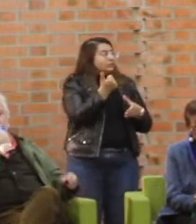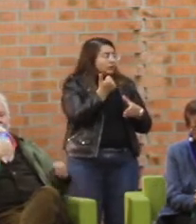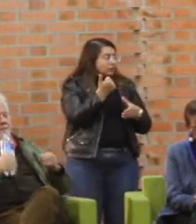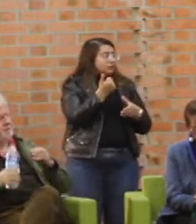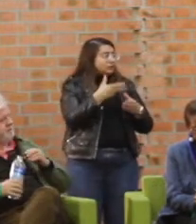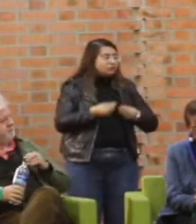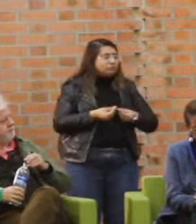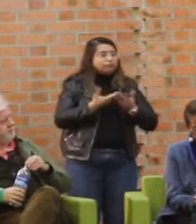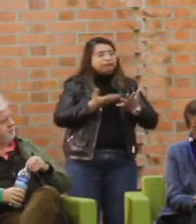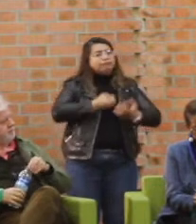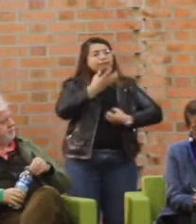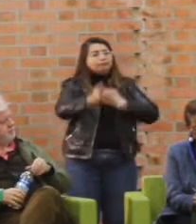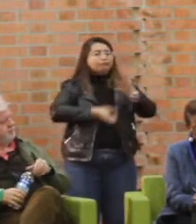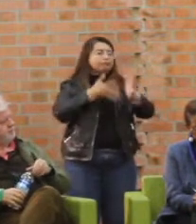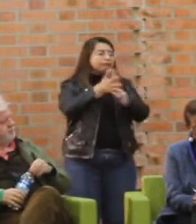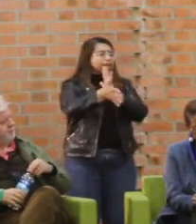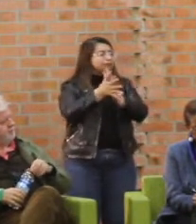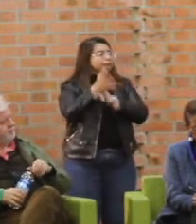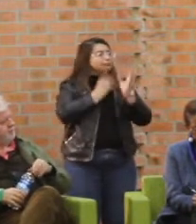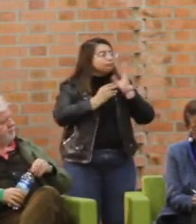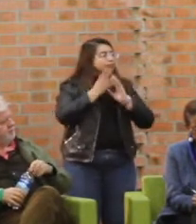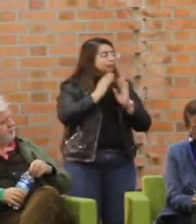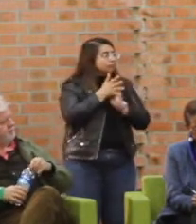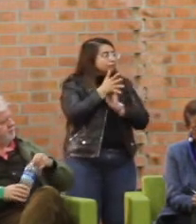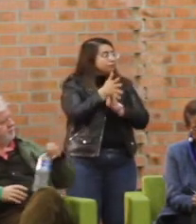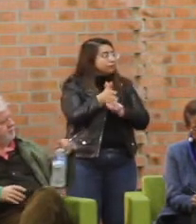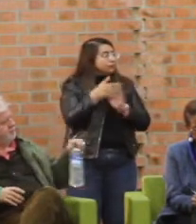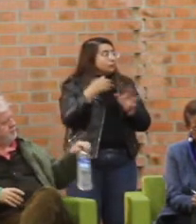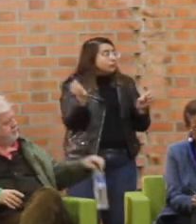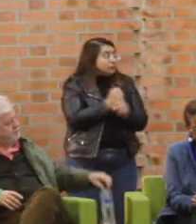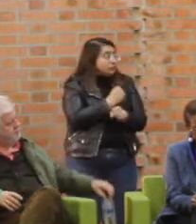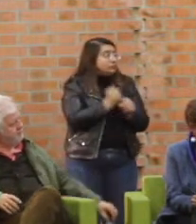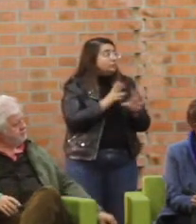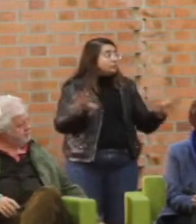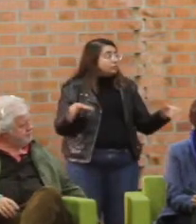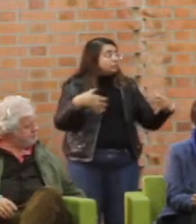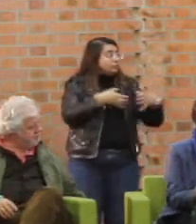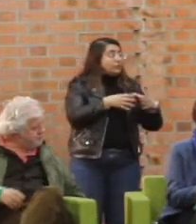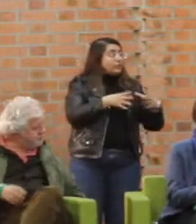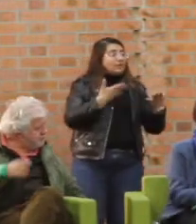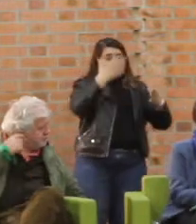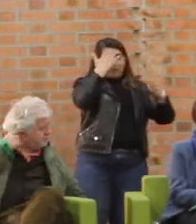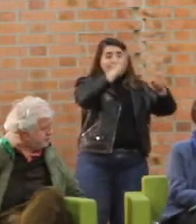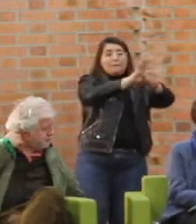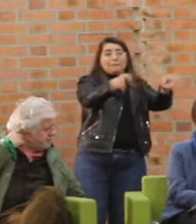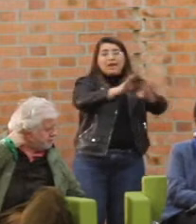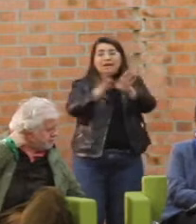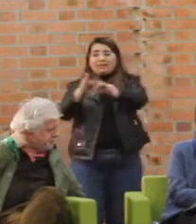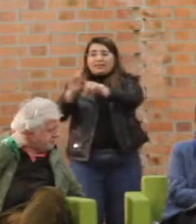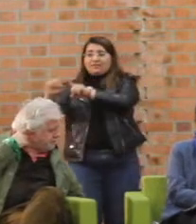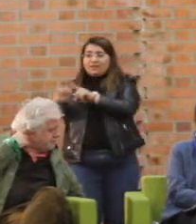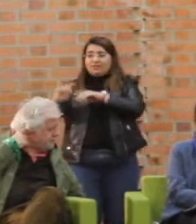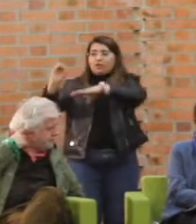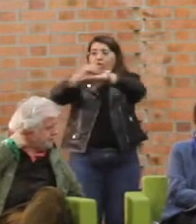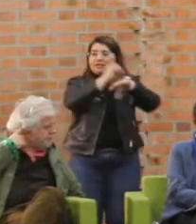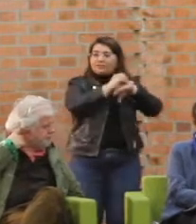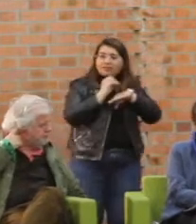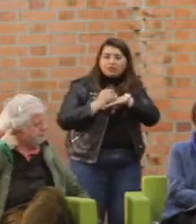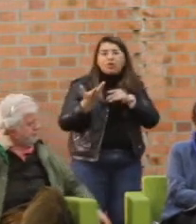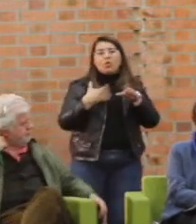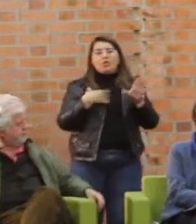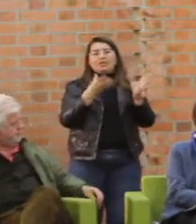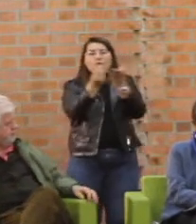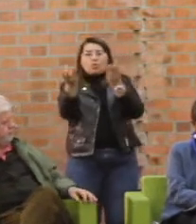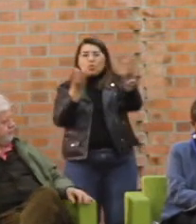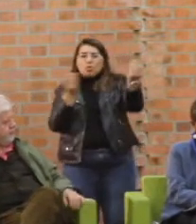nos compartieron estaba muy centrado por ejemplo en pensar las brechas sociales desde la ruralidad estaba también muy